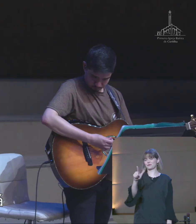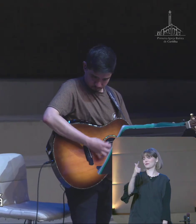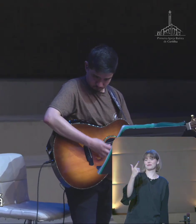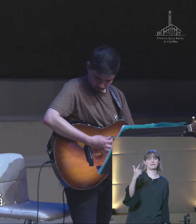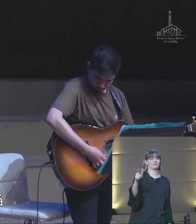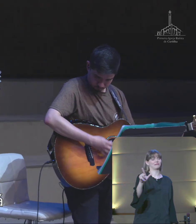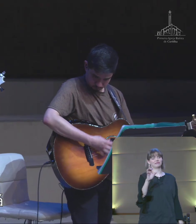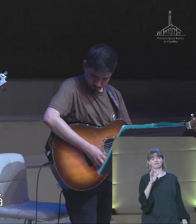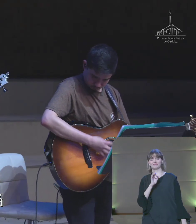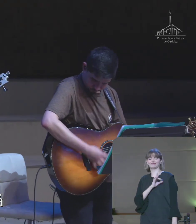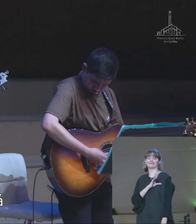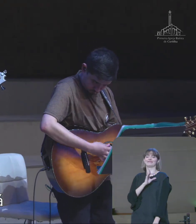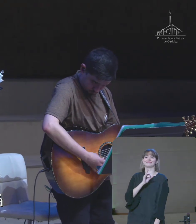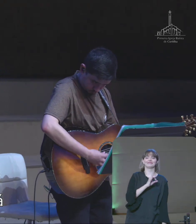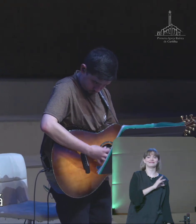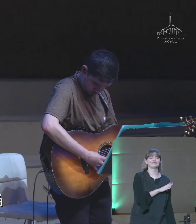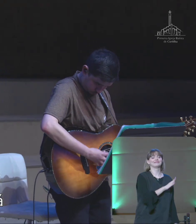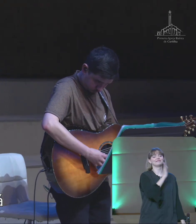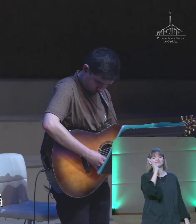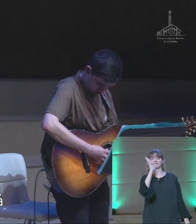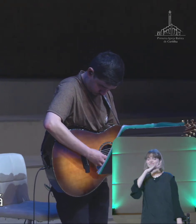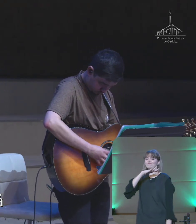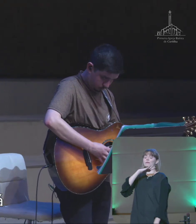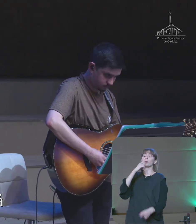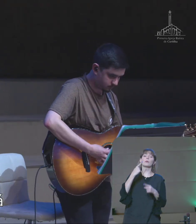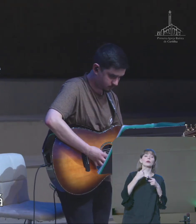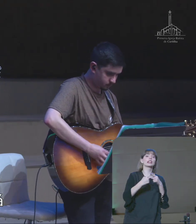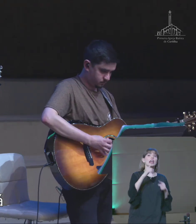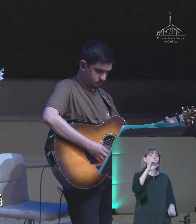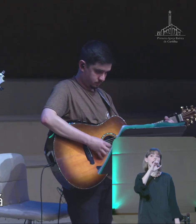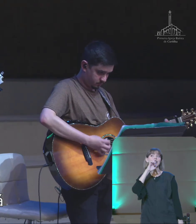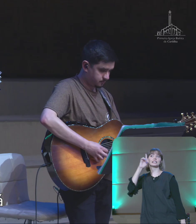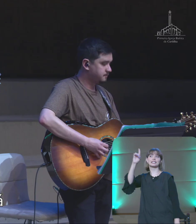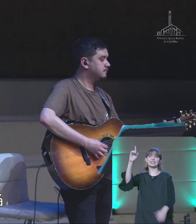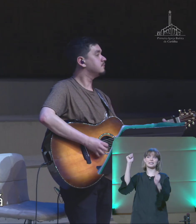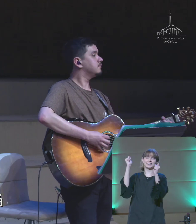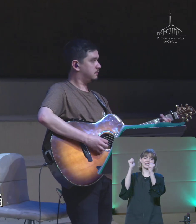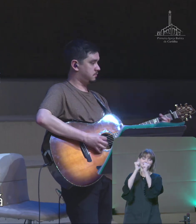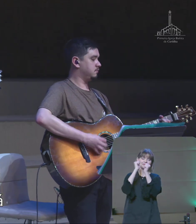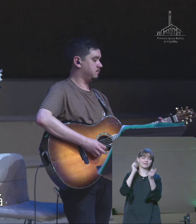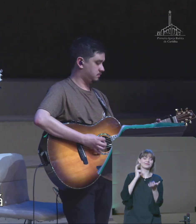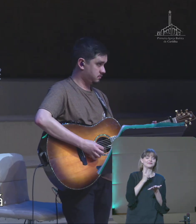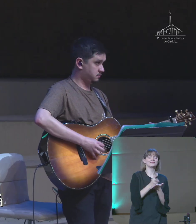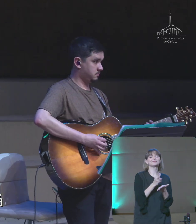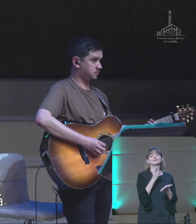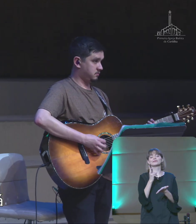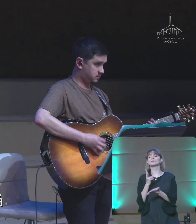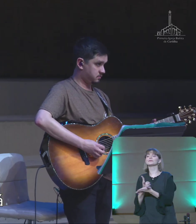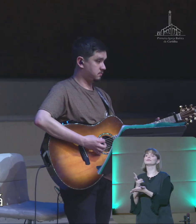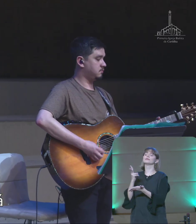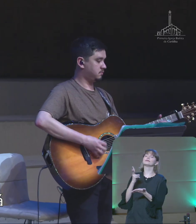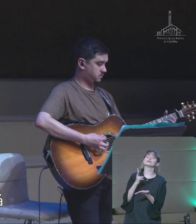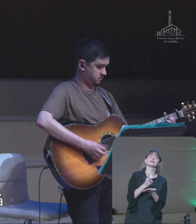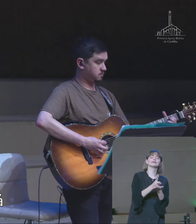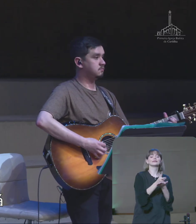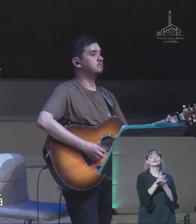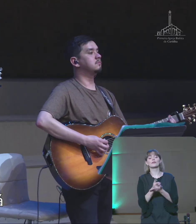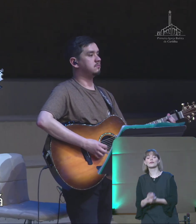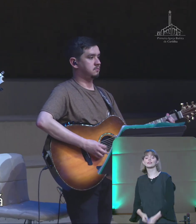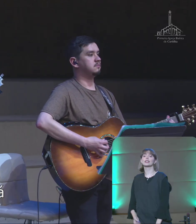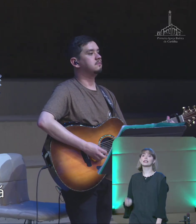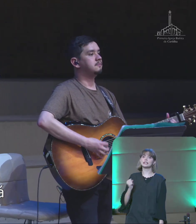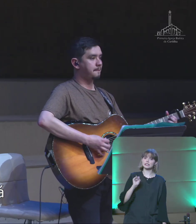temerei o mal, pois o meu Deus comigo